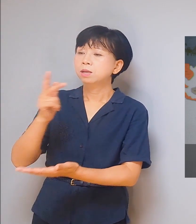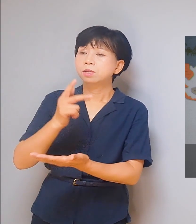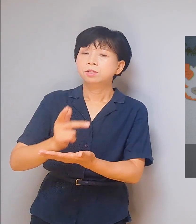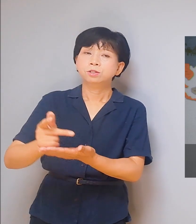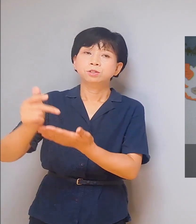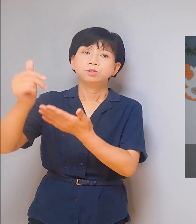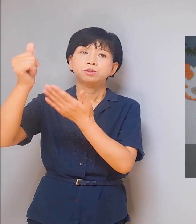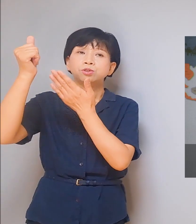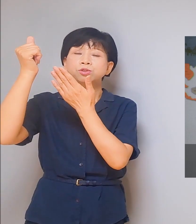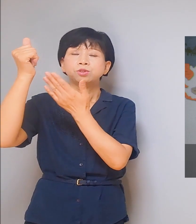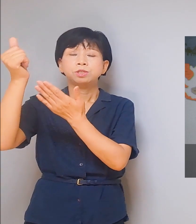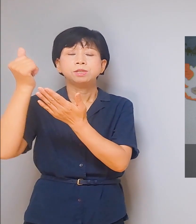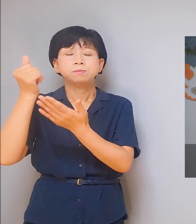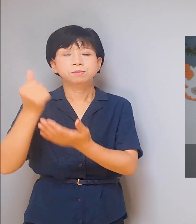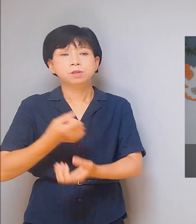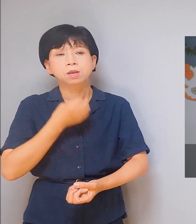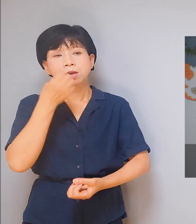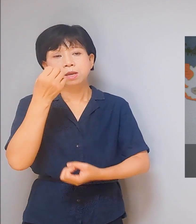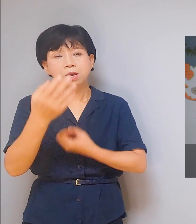나오라.